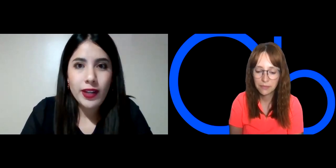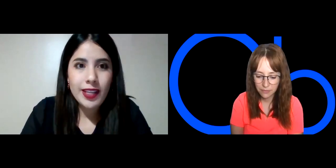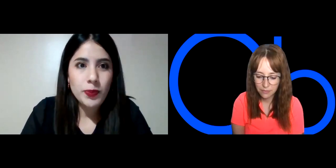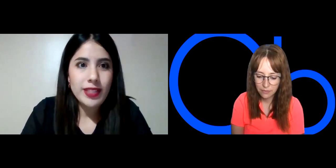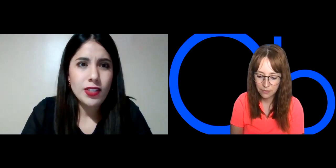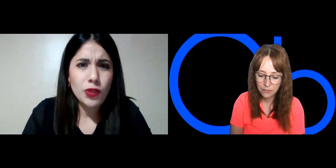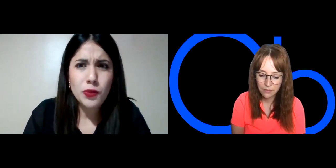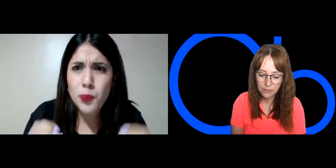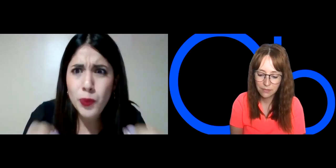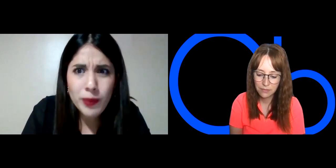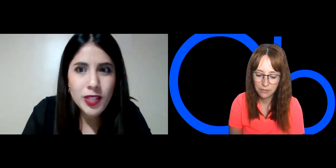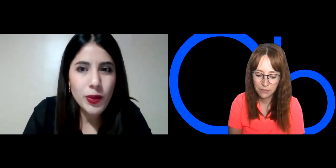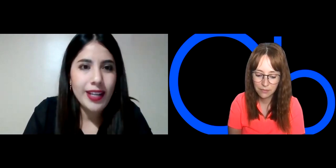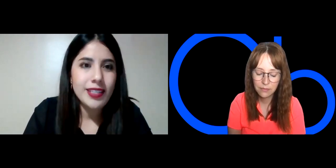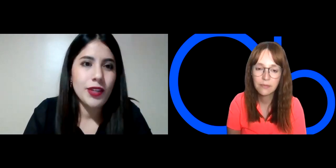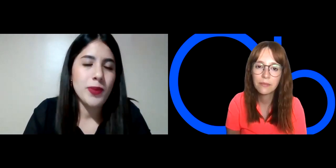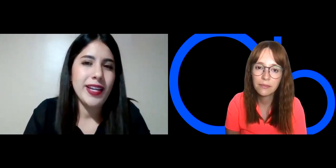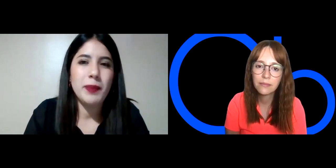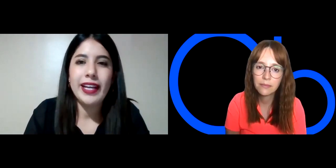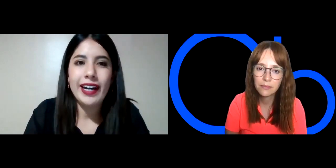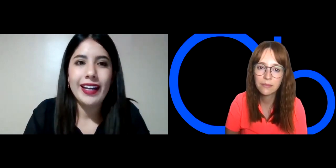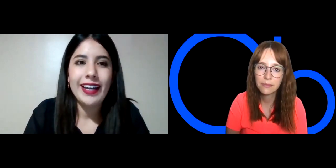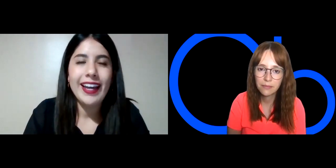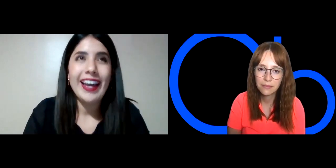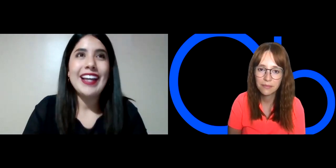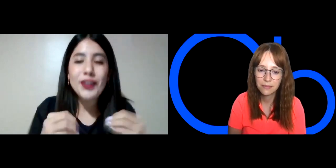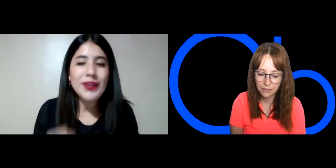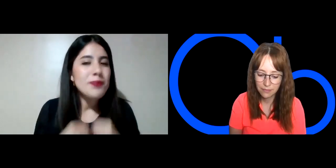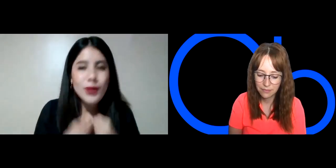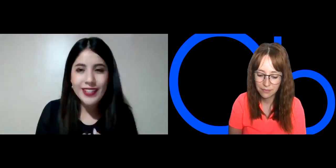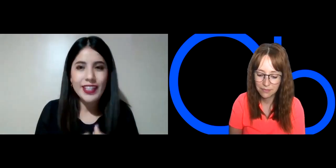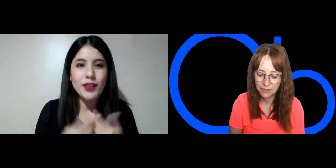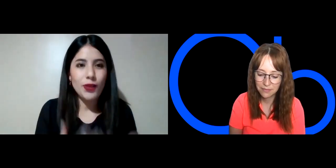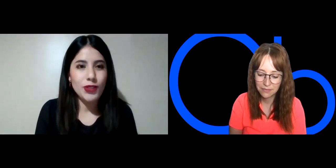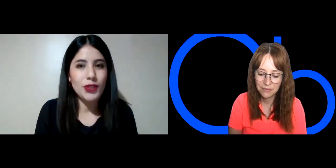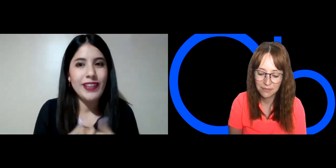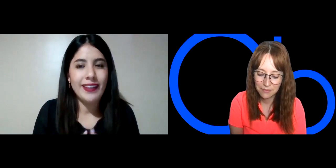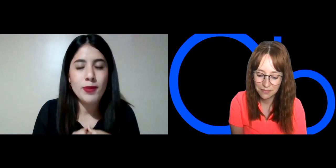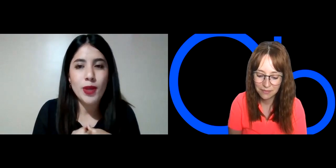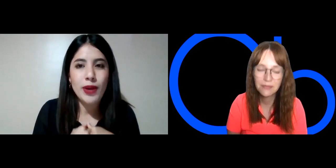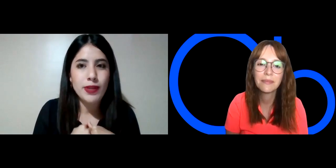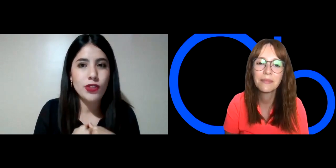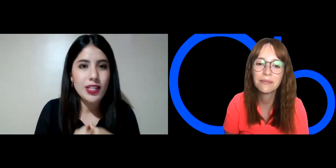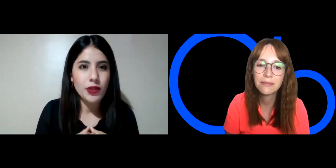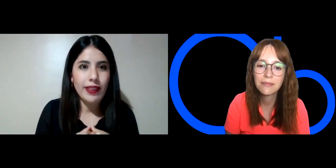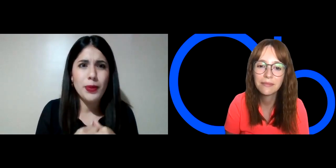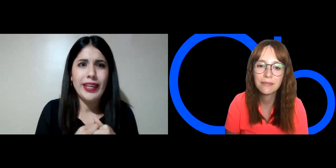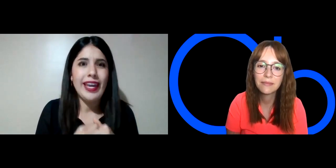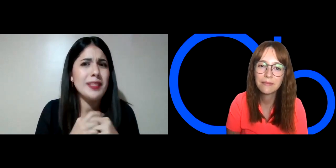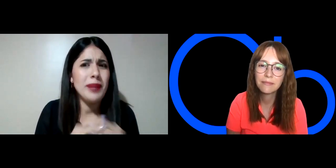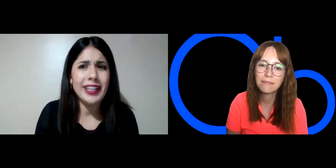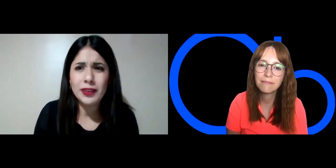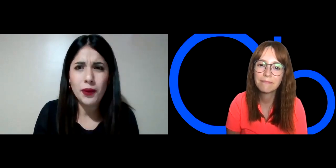personas sordas pues son muy visuales, ellos van a explicar. Yo creo que es muy sencillo que nosotros le entendamos a una persona sorda